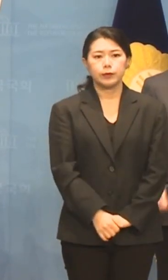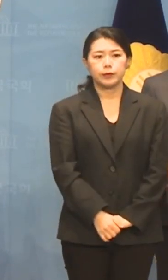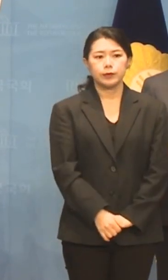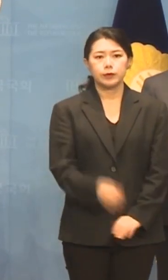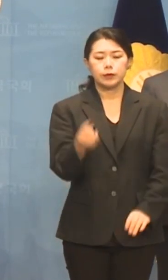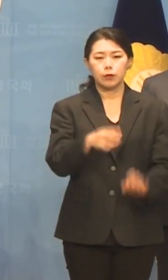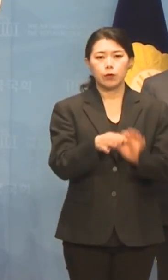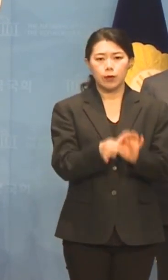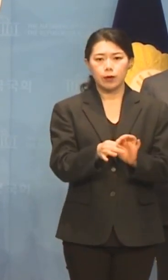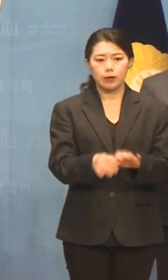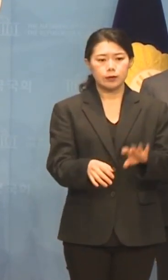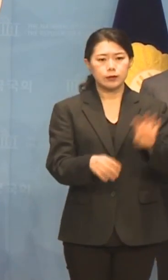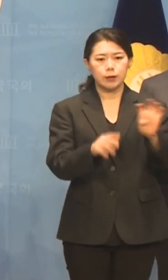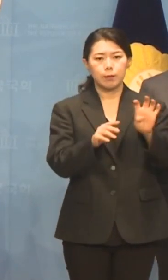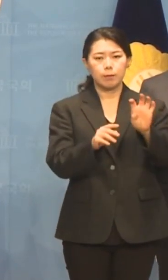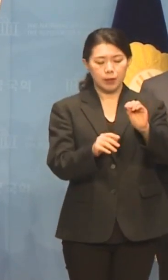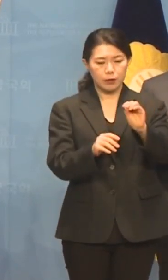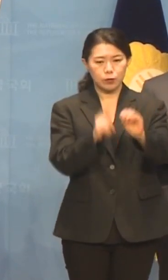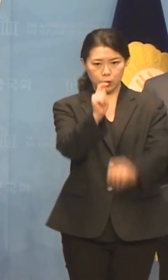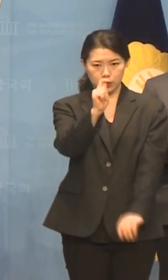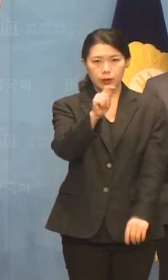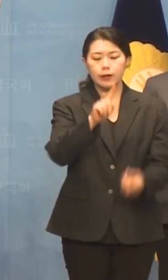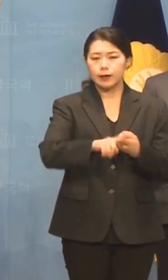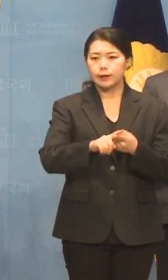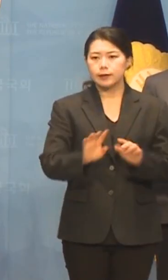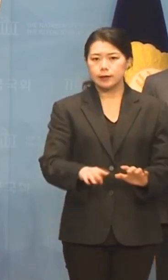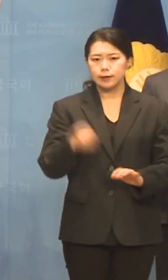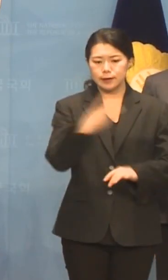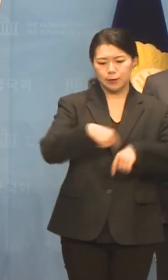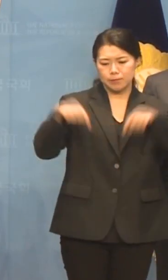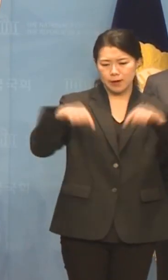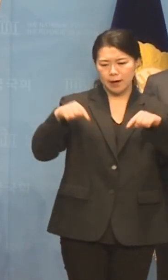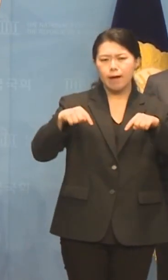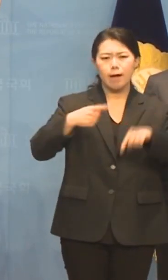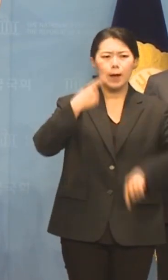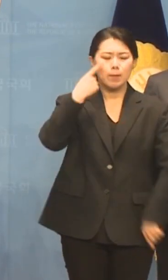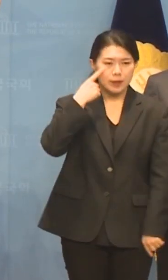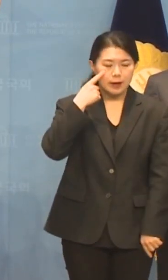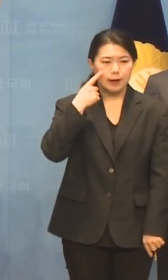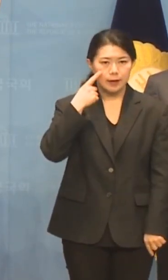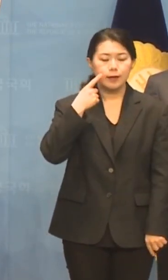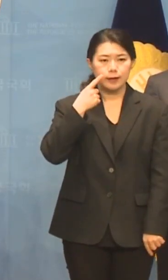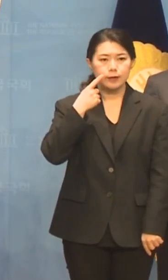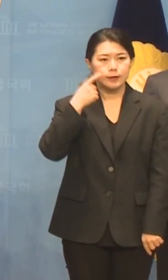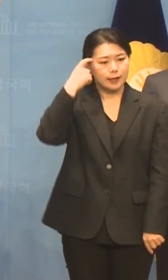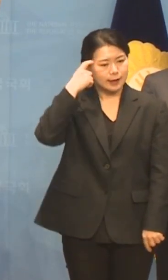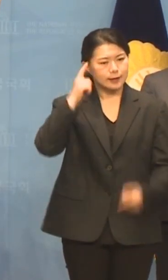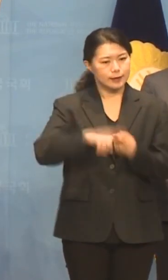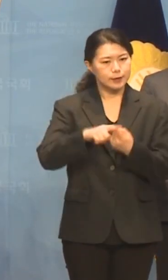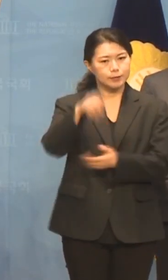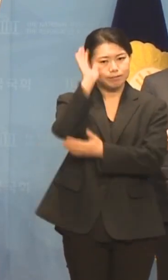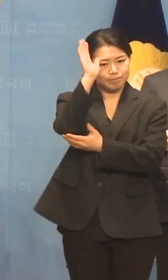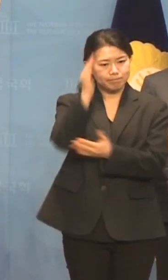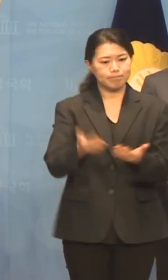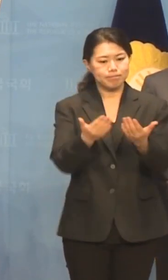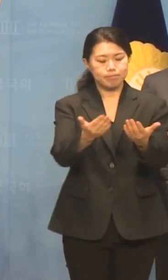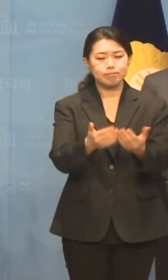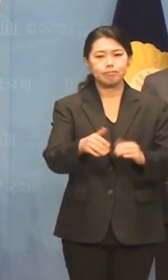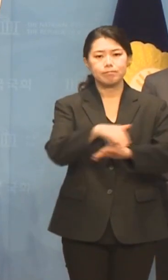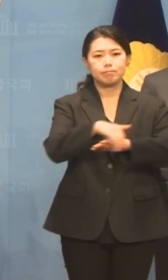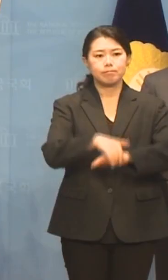물량 40만 톤에 대해서 좀 재협상을 개시하자는 의견을 오늘 기자회견을 통해서 밝히고자 합니다.